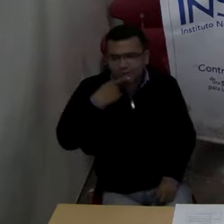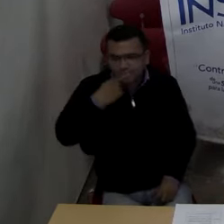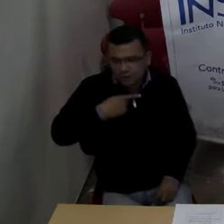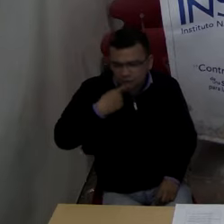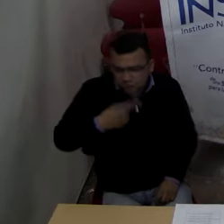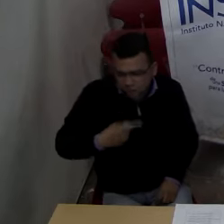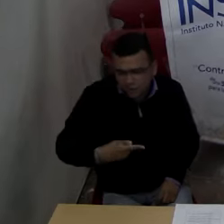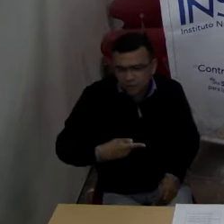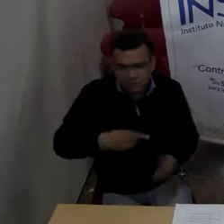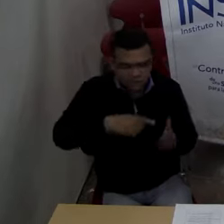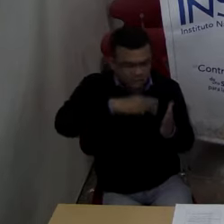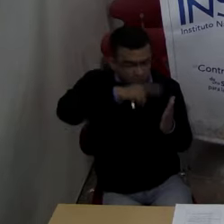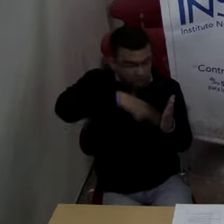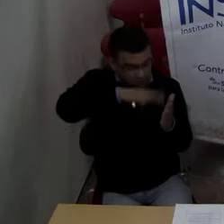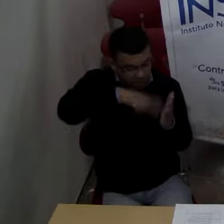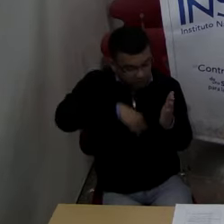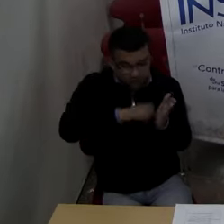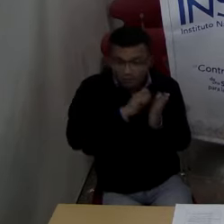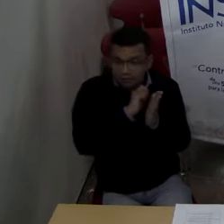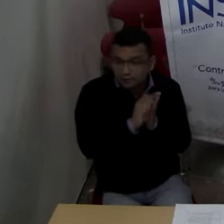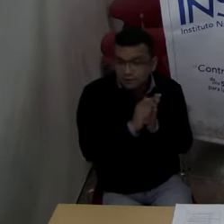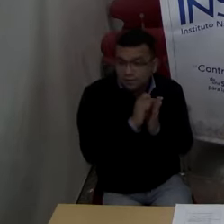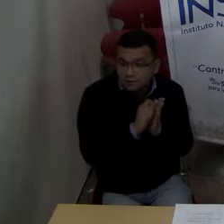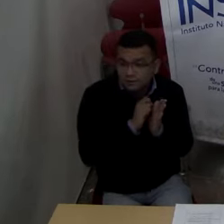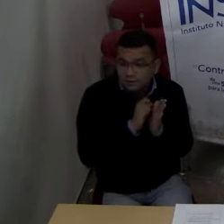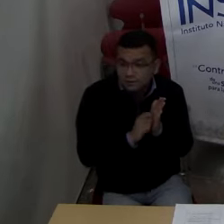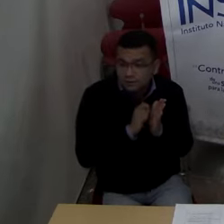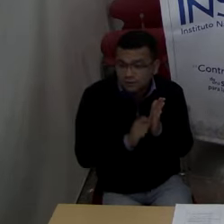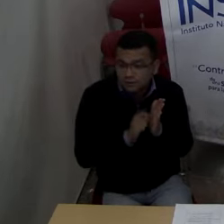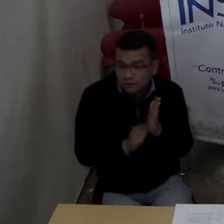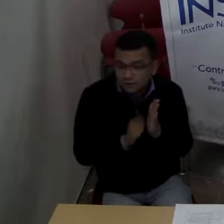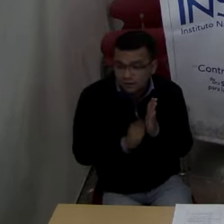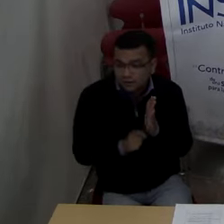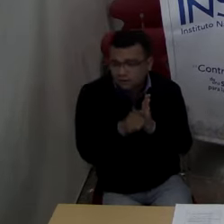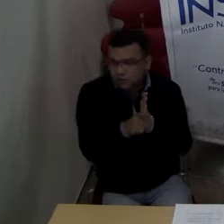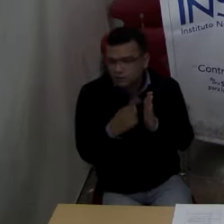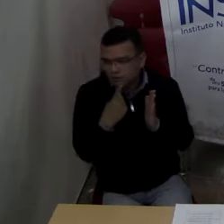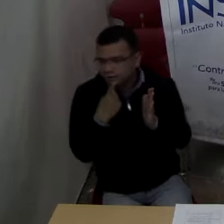escritura, se hace referencia a las familias